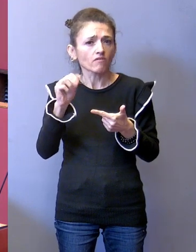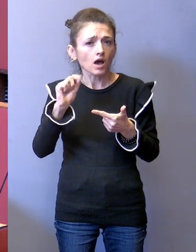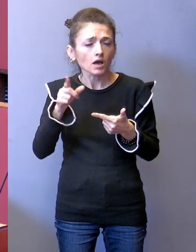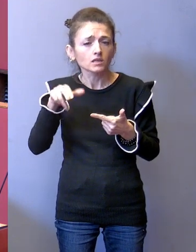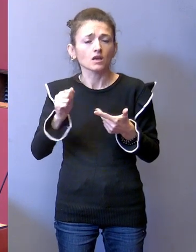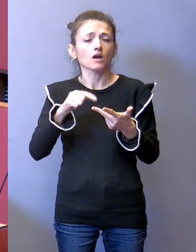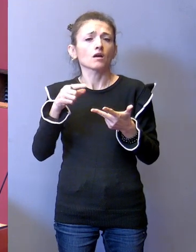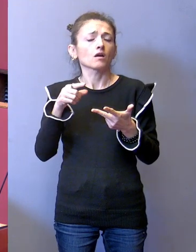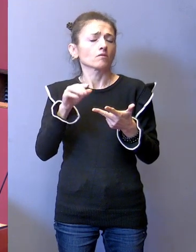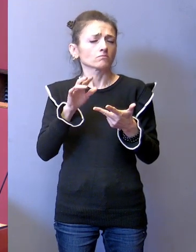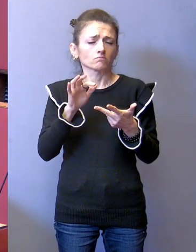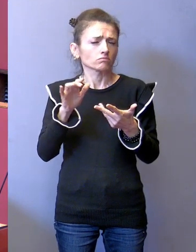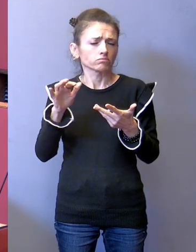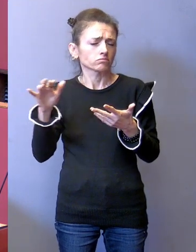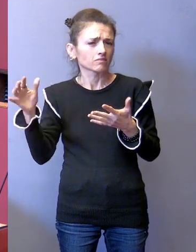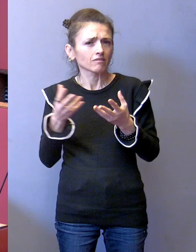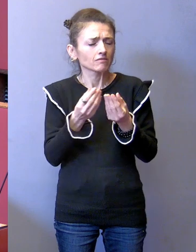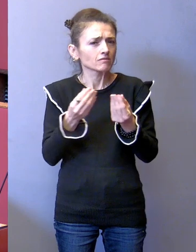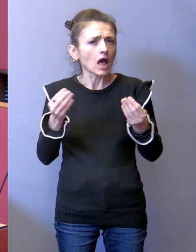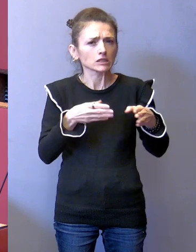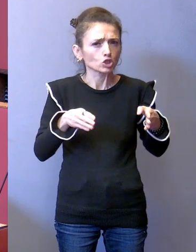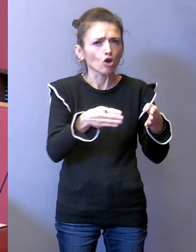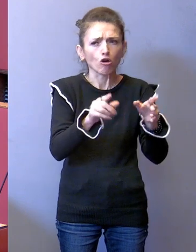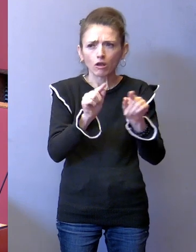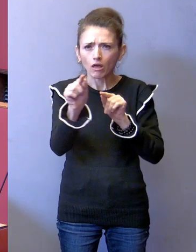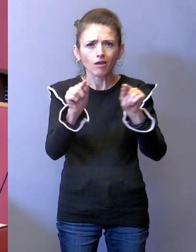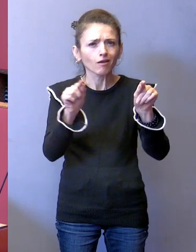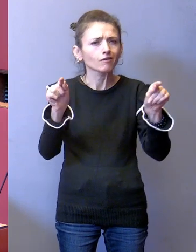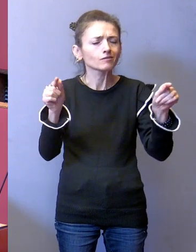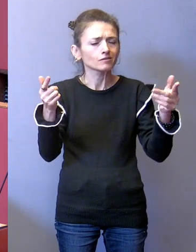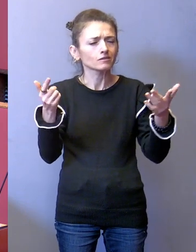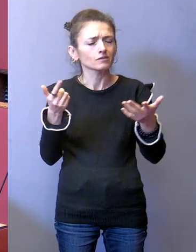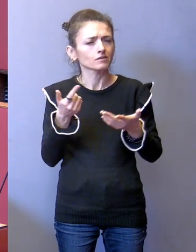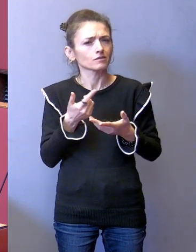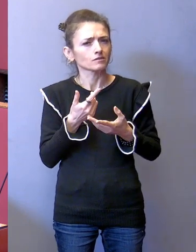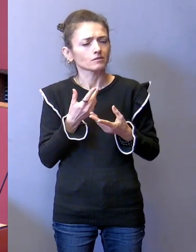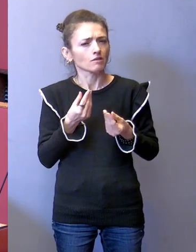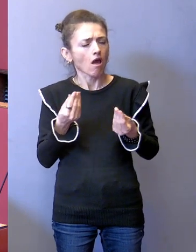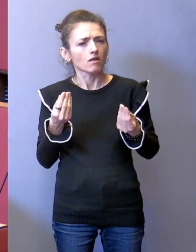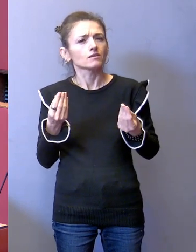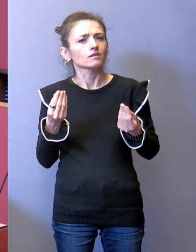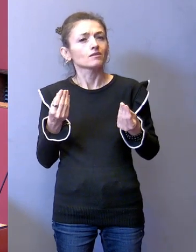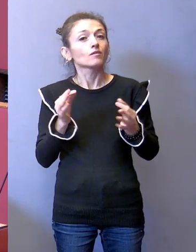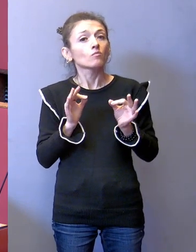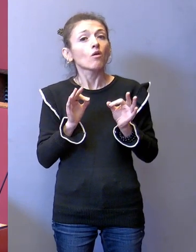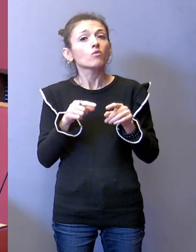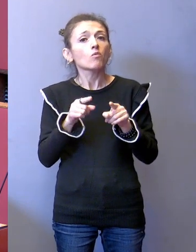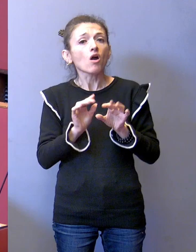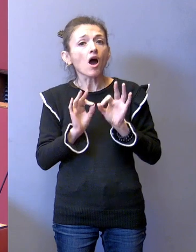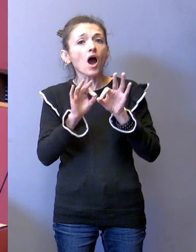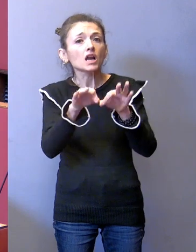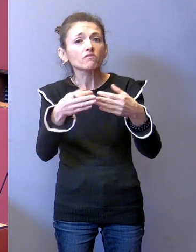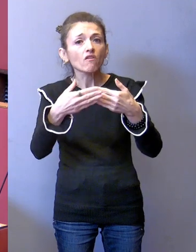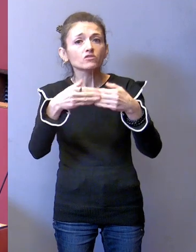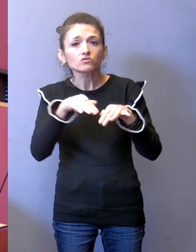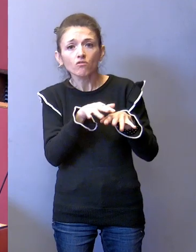in mente anche aria Ruggia Quindi abbiamo anche sotto questo aspetto un dei fiumi dei torrenti anche che sfociano proprio a fianco a